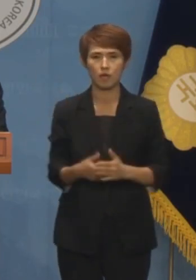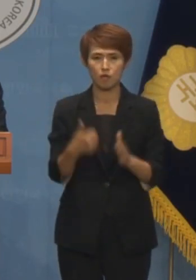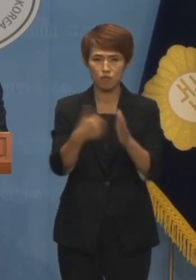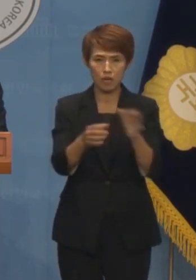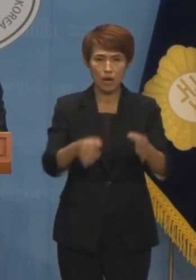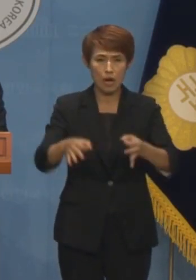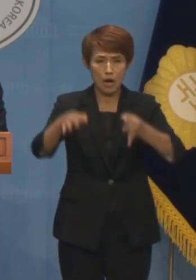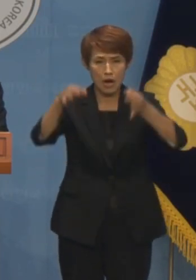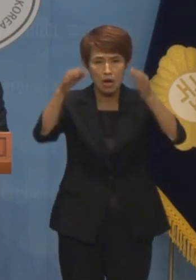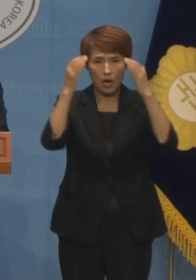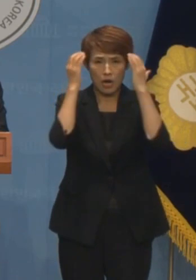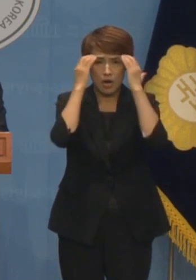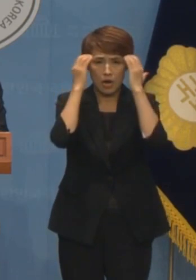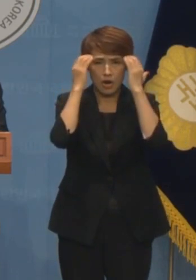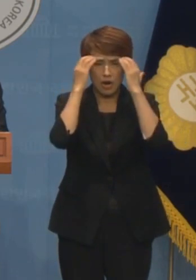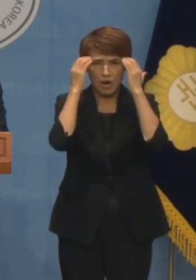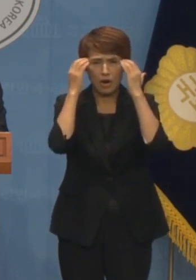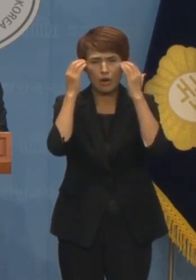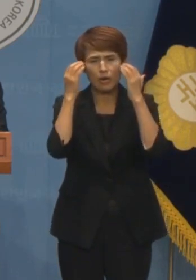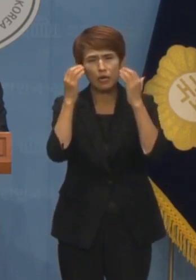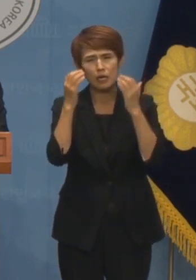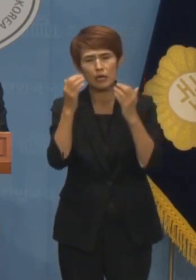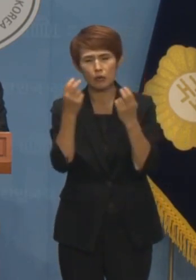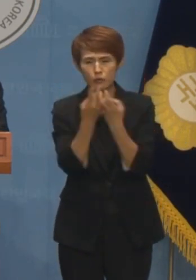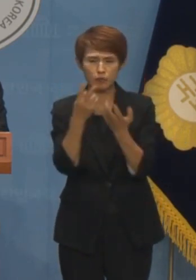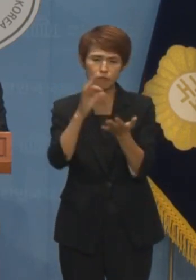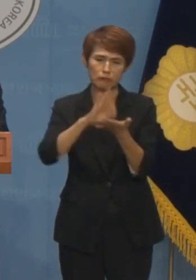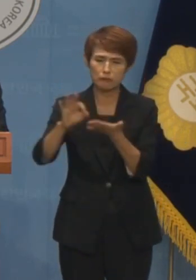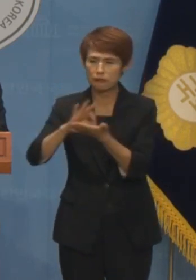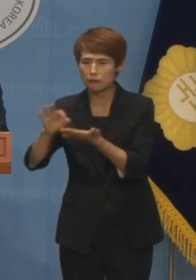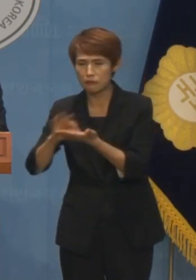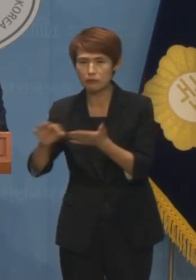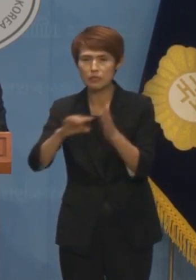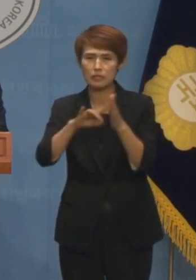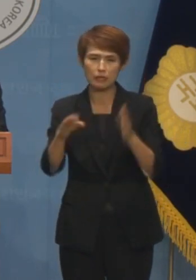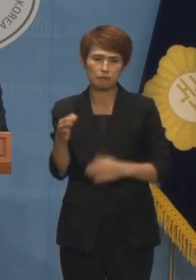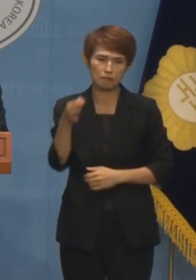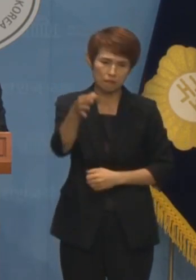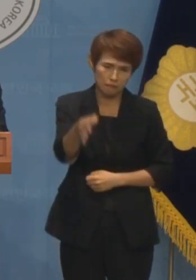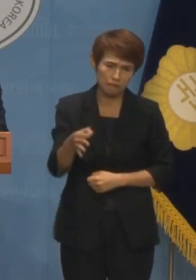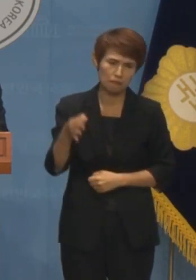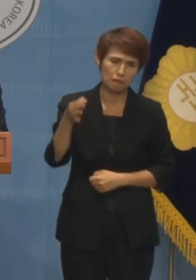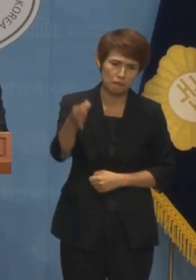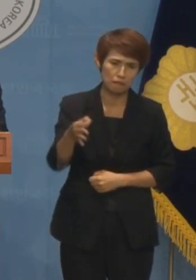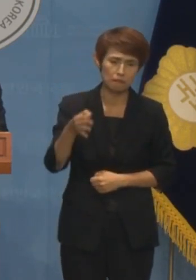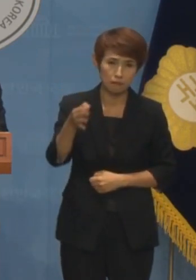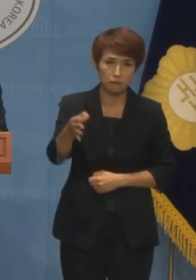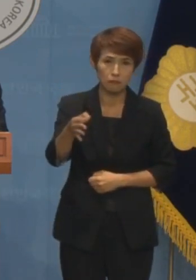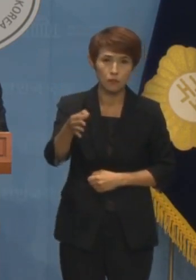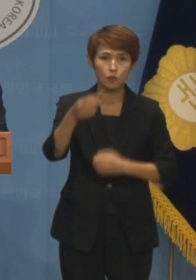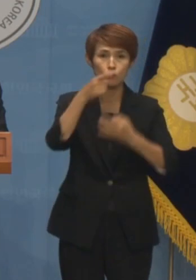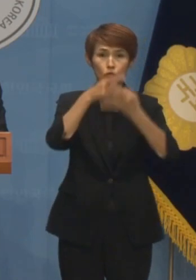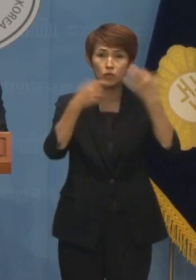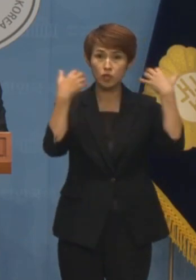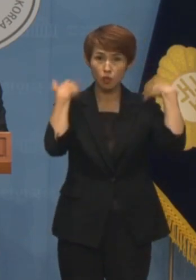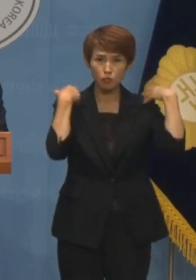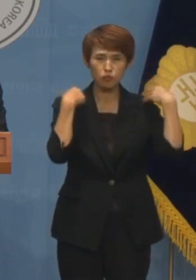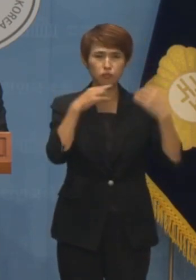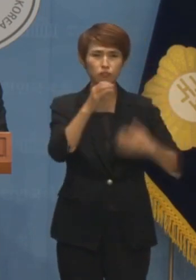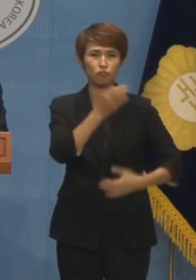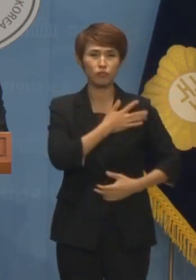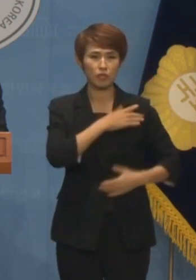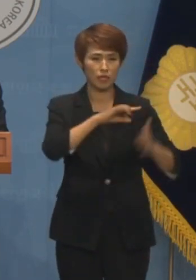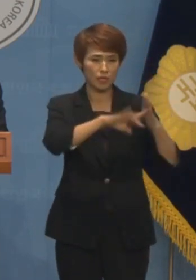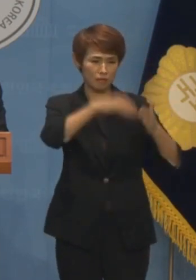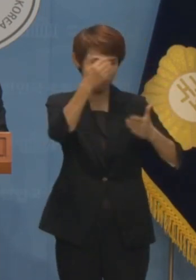폭등에 고통받고 어쩔 수 없이 쓰는 돈으로 부가세를 꼬박꼬박 내고 있는데, 윤석열 정부는 또 부자들 세금을